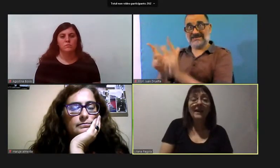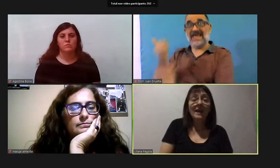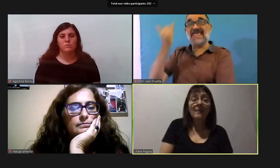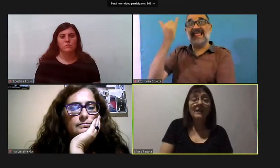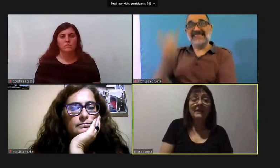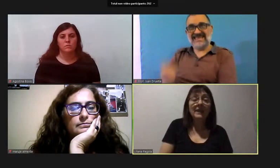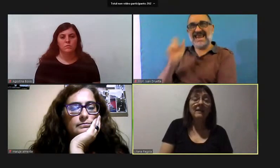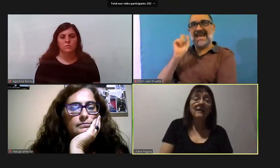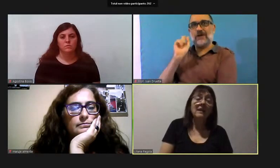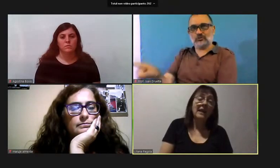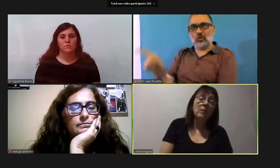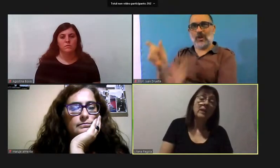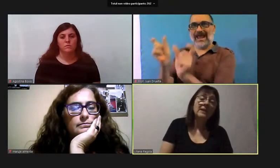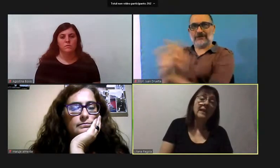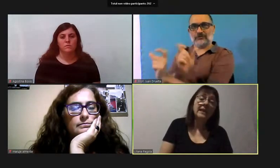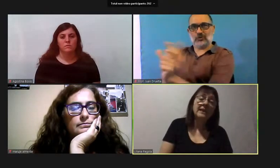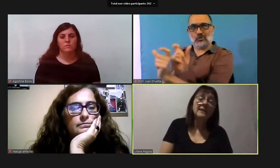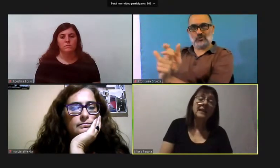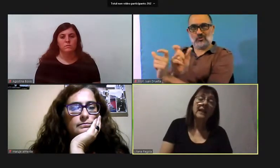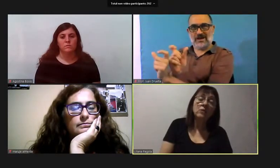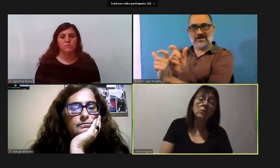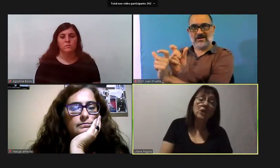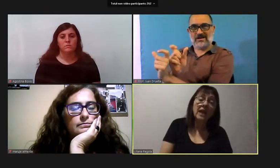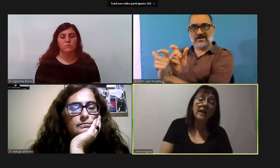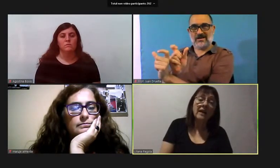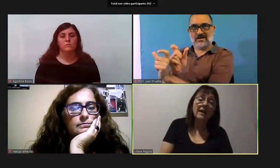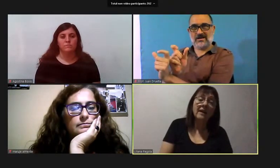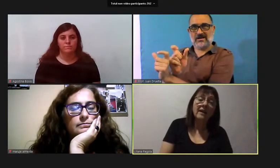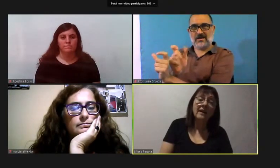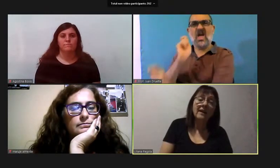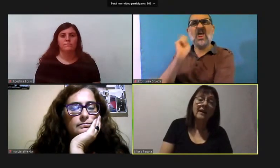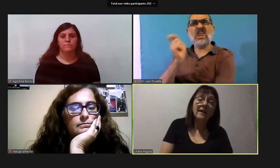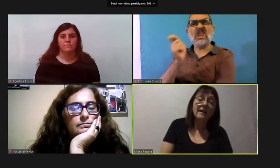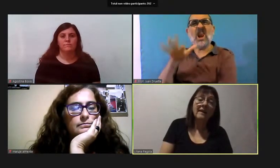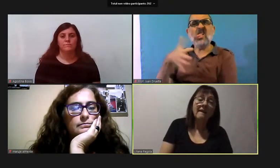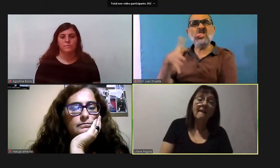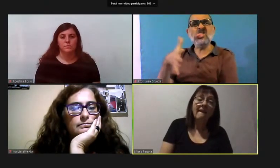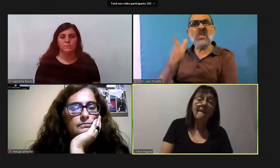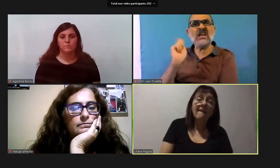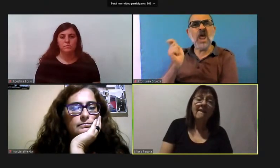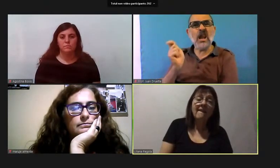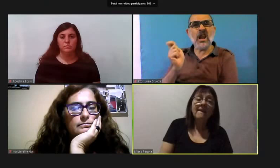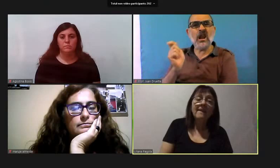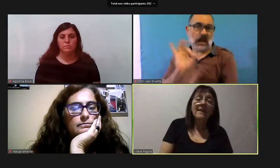propia gramática, la lengua de señas tiene la suya.